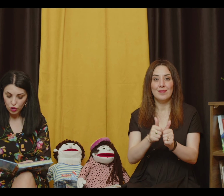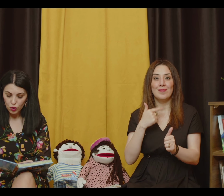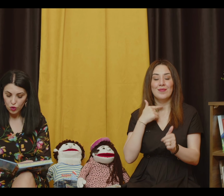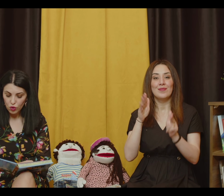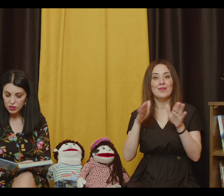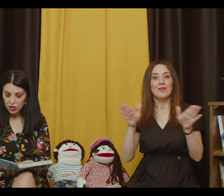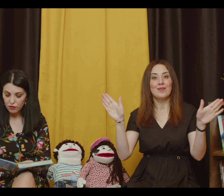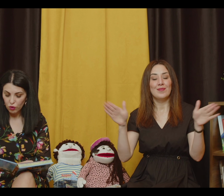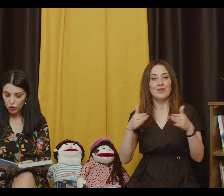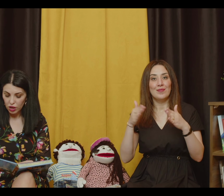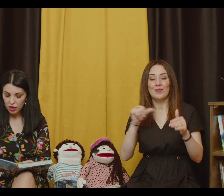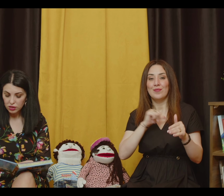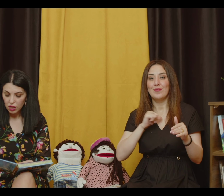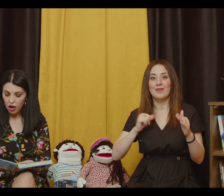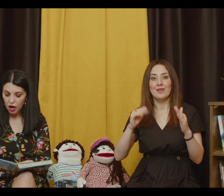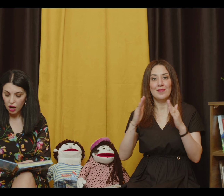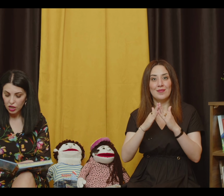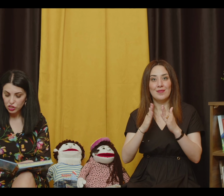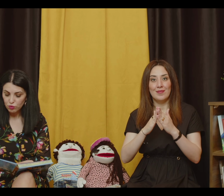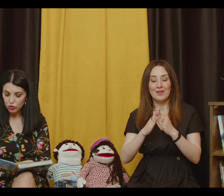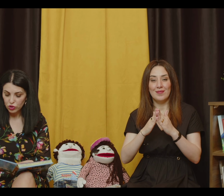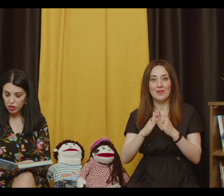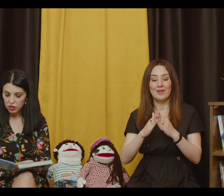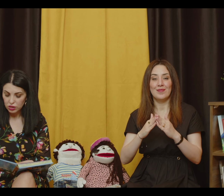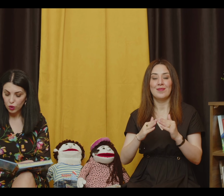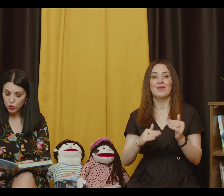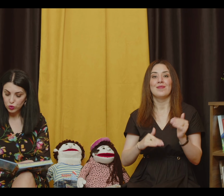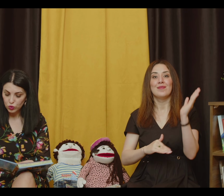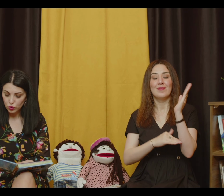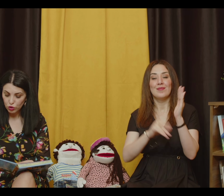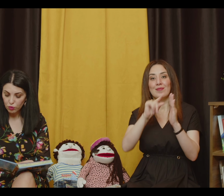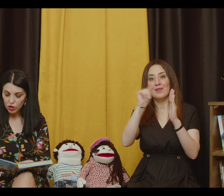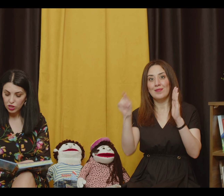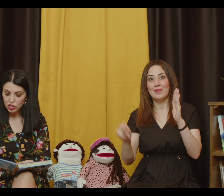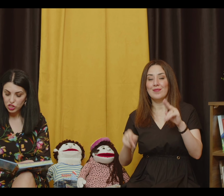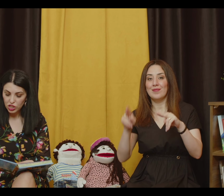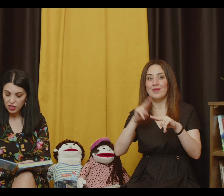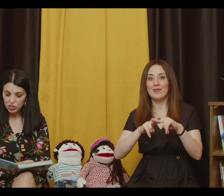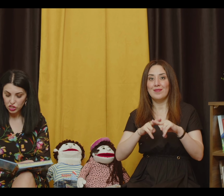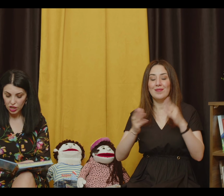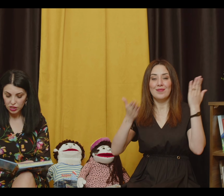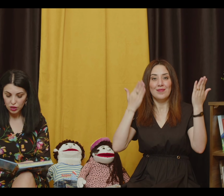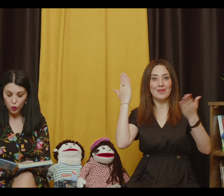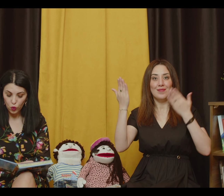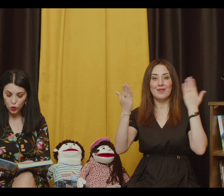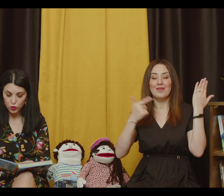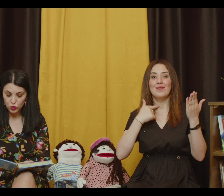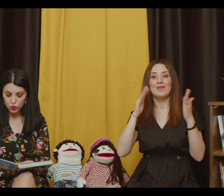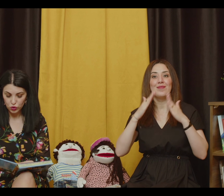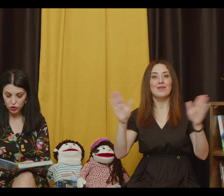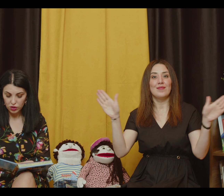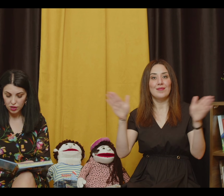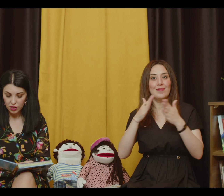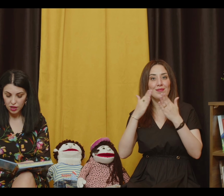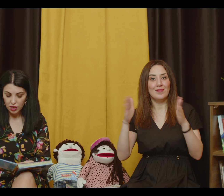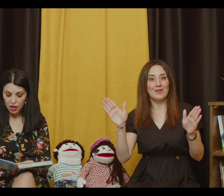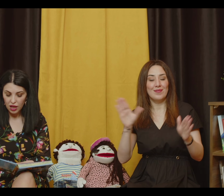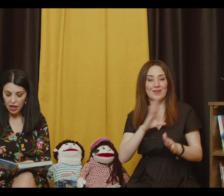Bülbül öz evi olan ağacın budağında oturub, şən-şən oxuyurdu.